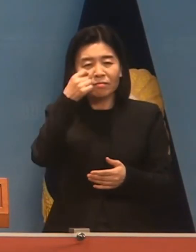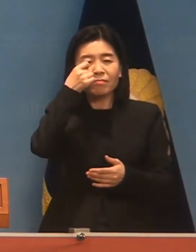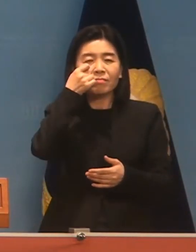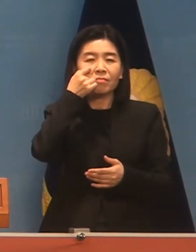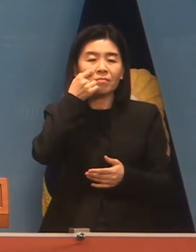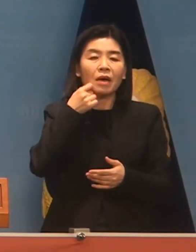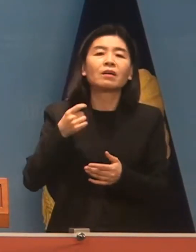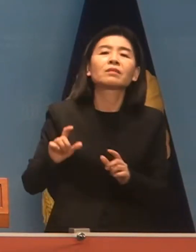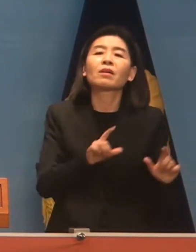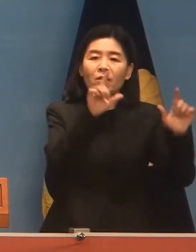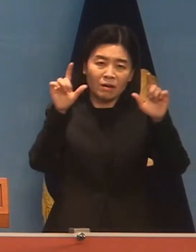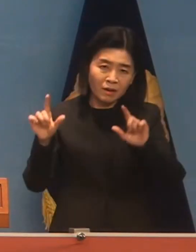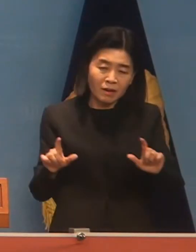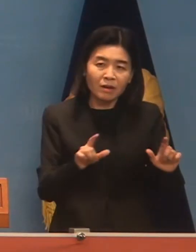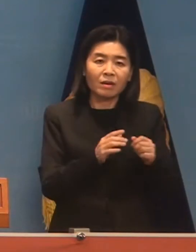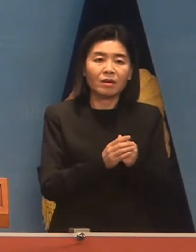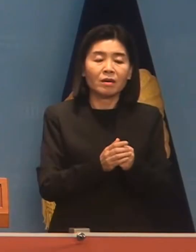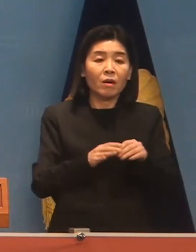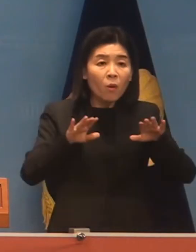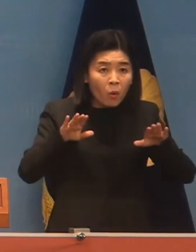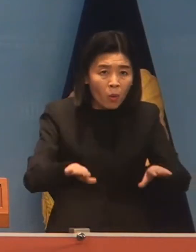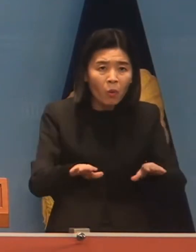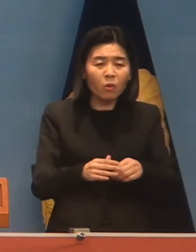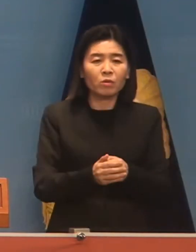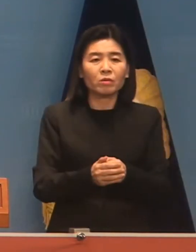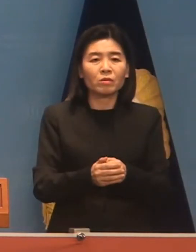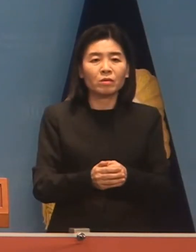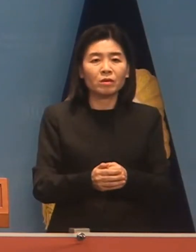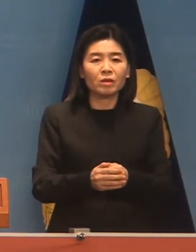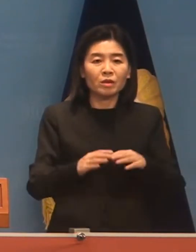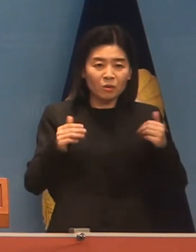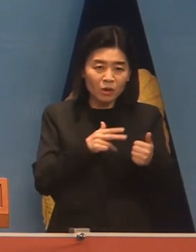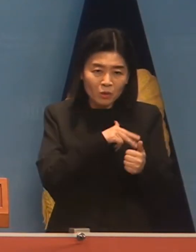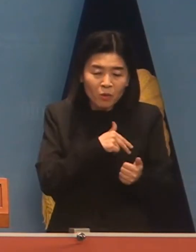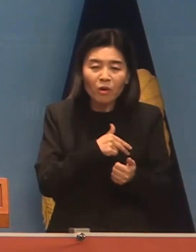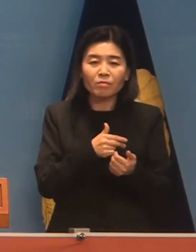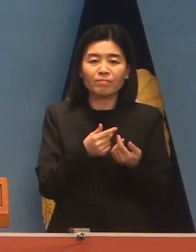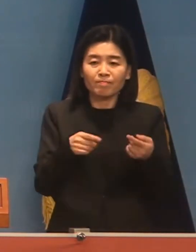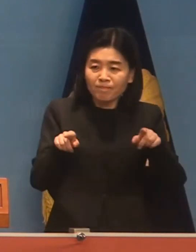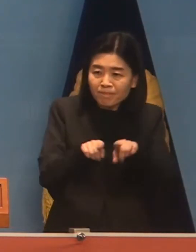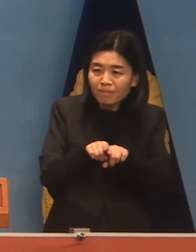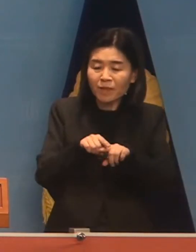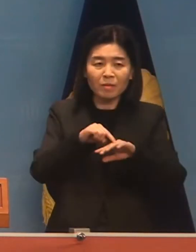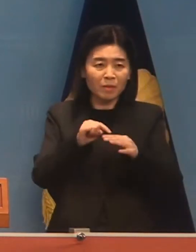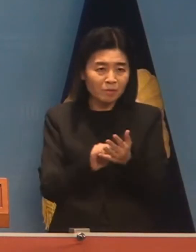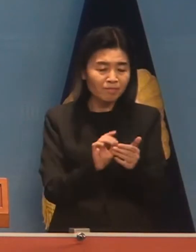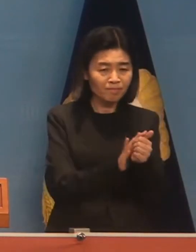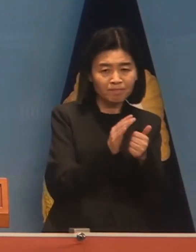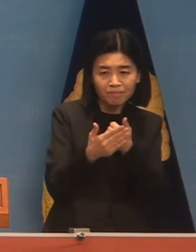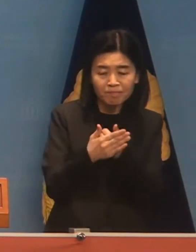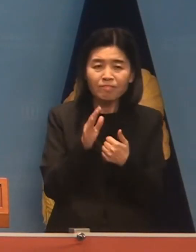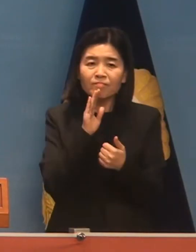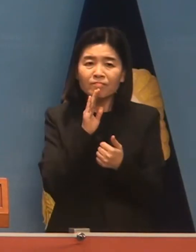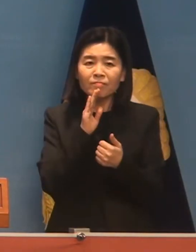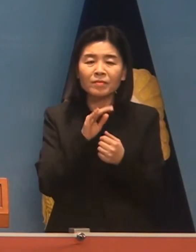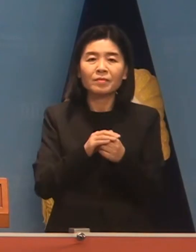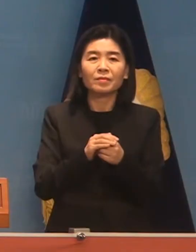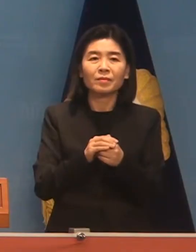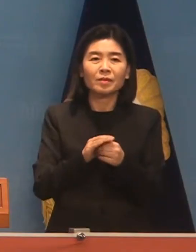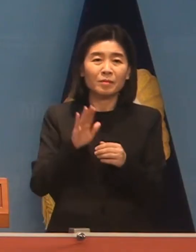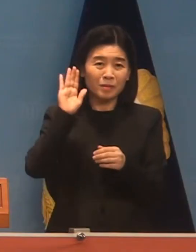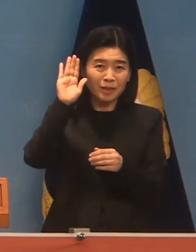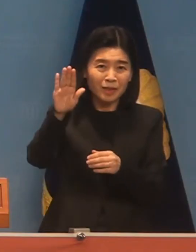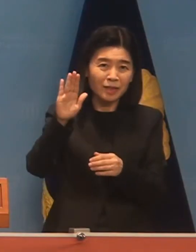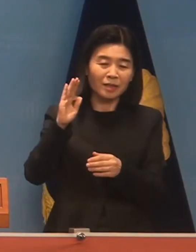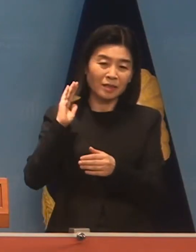지내왔습니다. 오늘 이 자리에 많은 동료원들이 마음으로 함께하고 있지만 지금 대선 상황에서